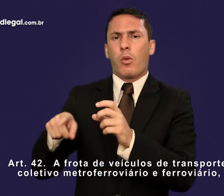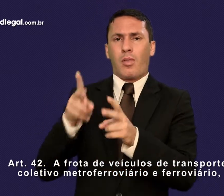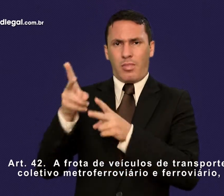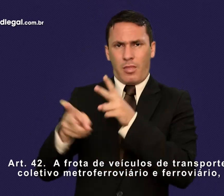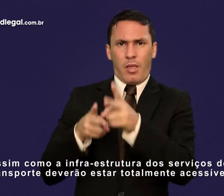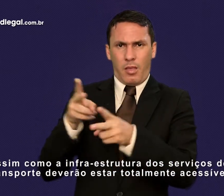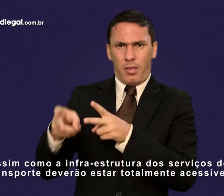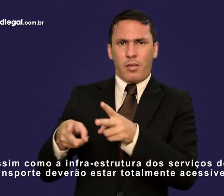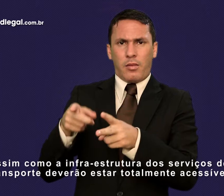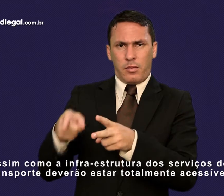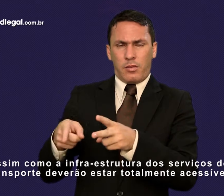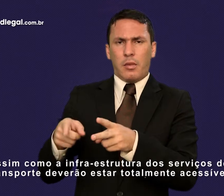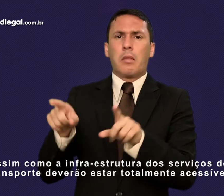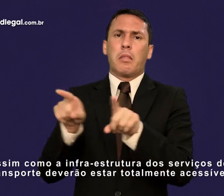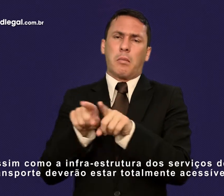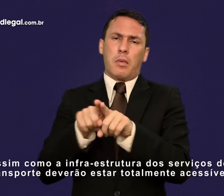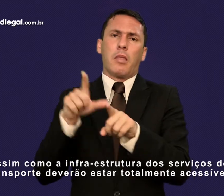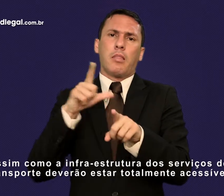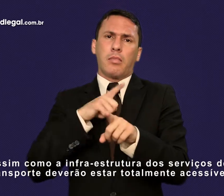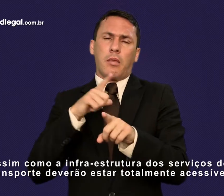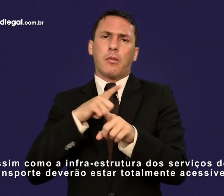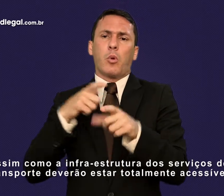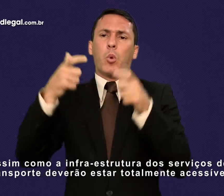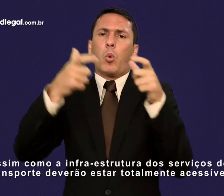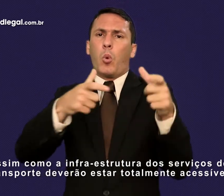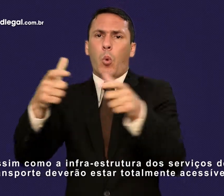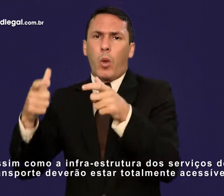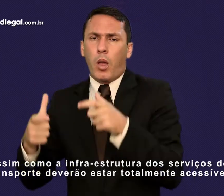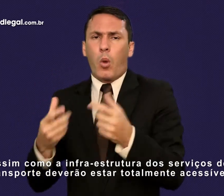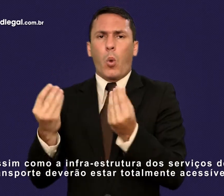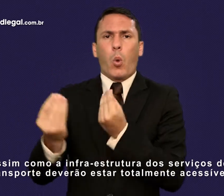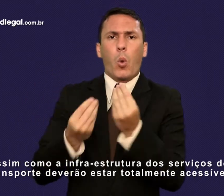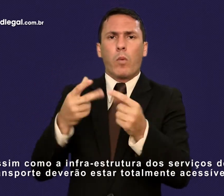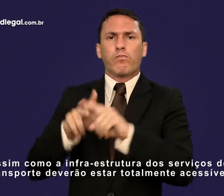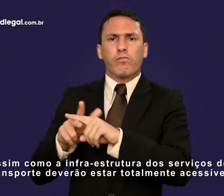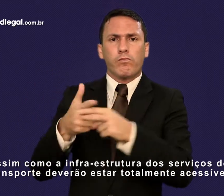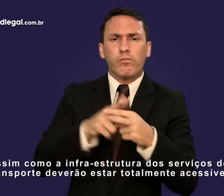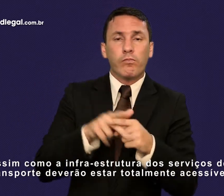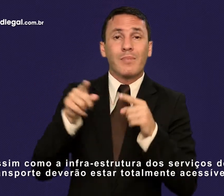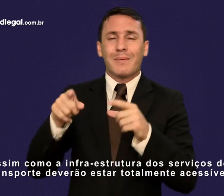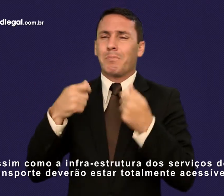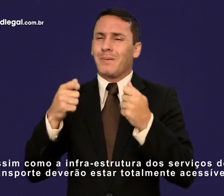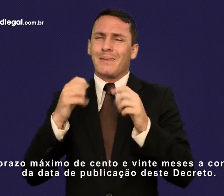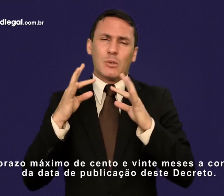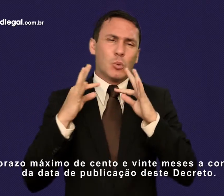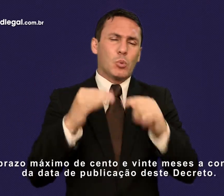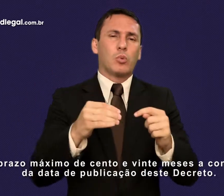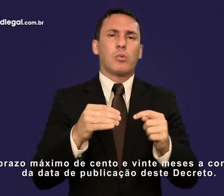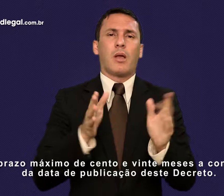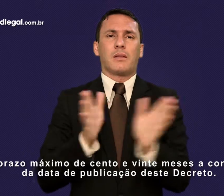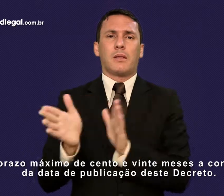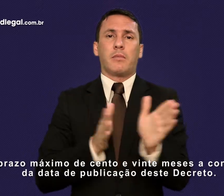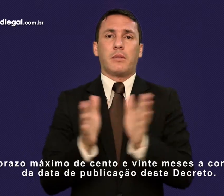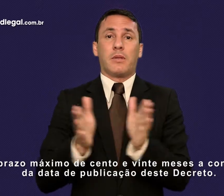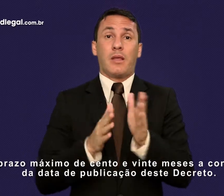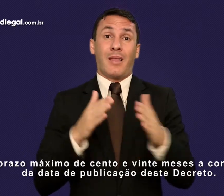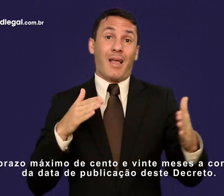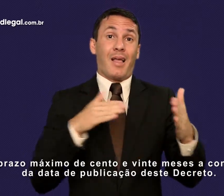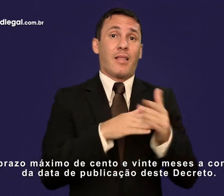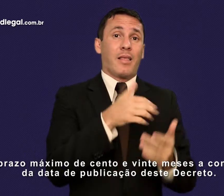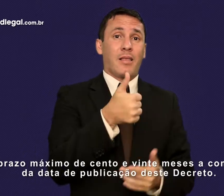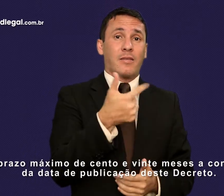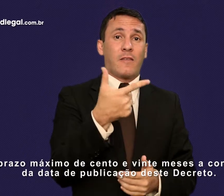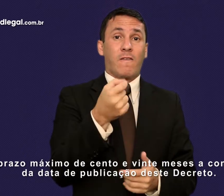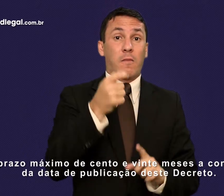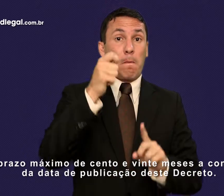e ferroviário, assim como a infraestrutura dos serviços deste transporte, deverão estar totalmente acessíveis no prazo máximo de 120